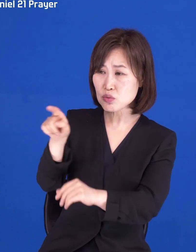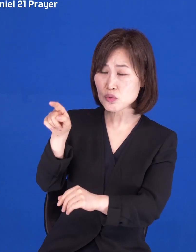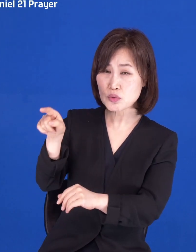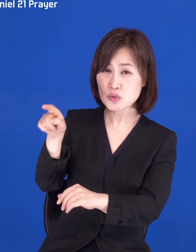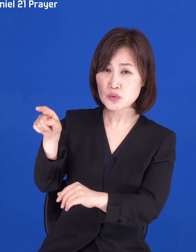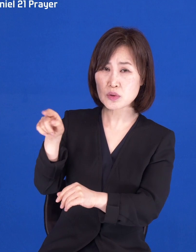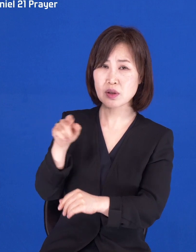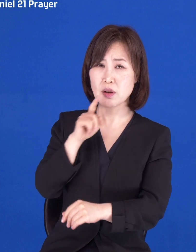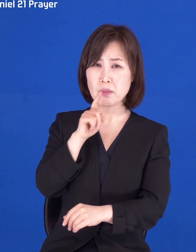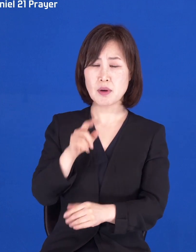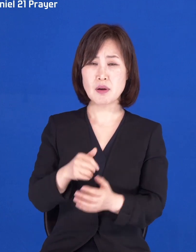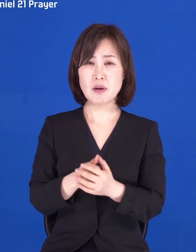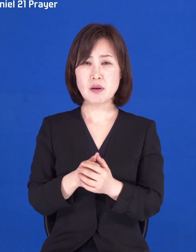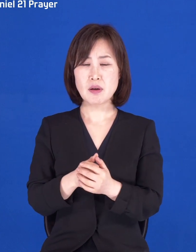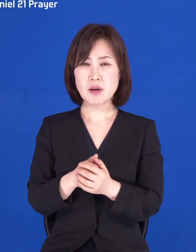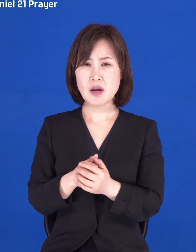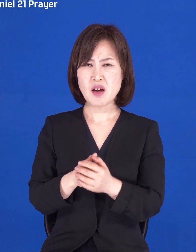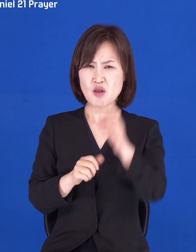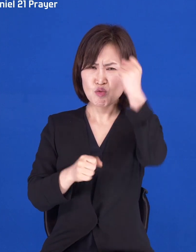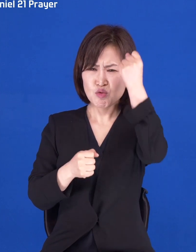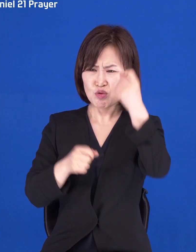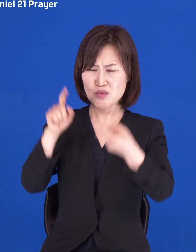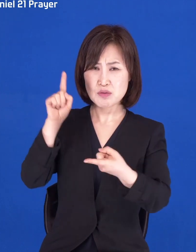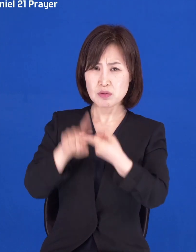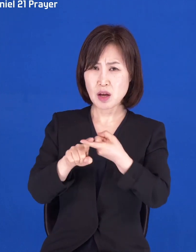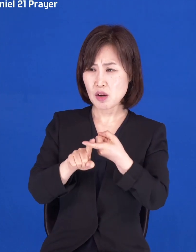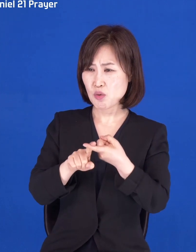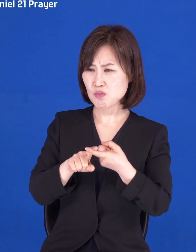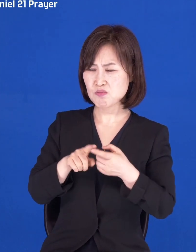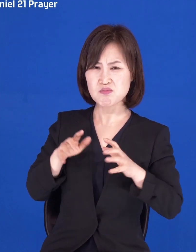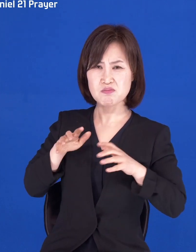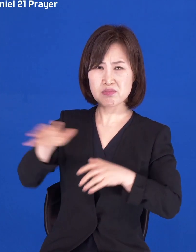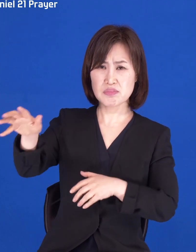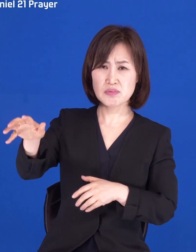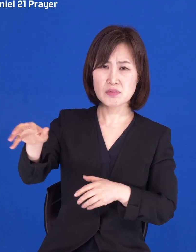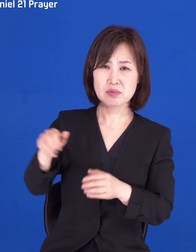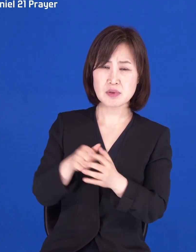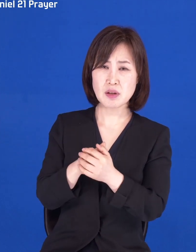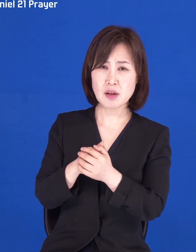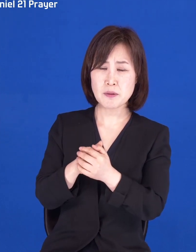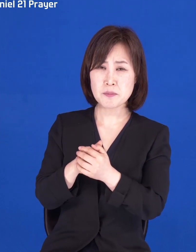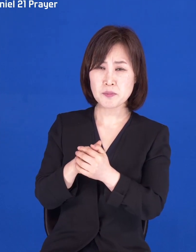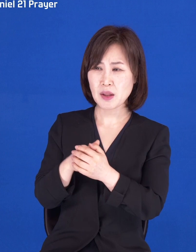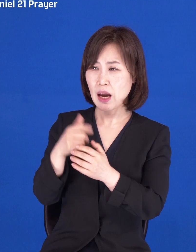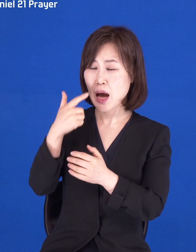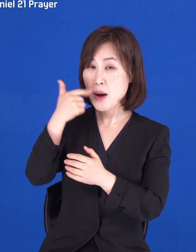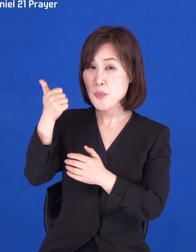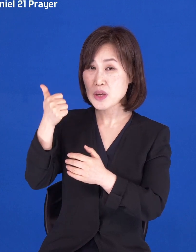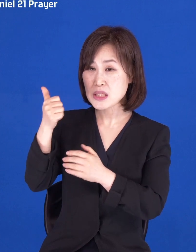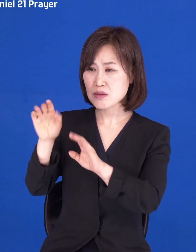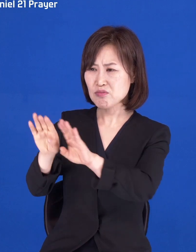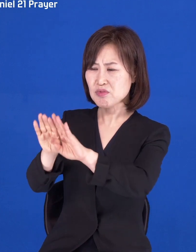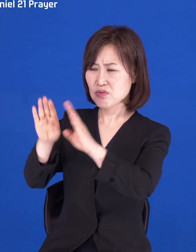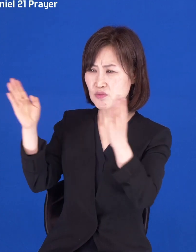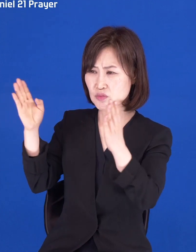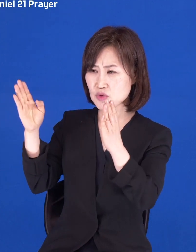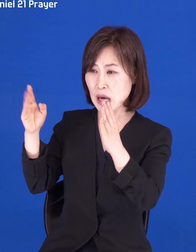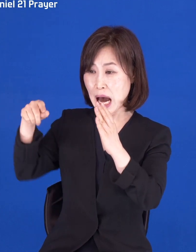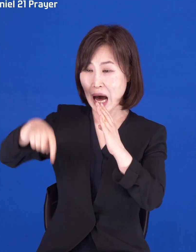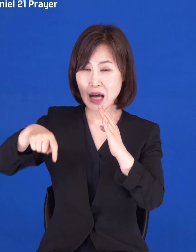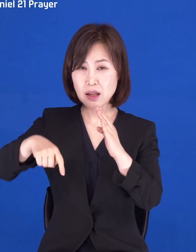방에 있다고 했더니 구두발 신은 채로 4명이 우르르 들어갔어요. 들어가서 아버지 작업실 방문을 잠굽니다.